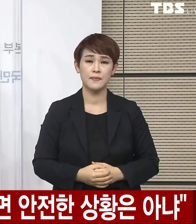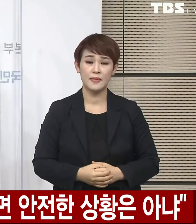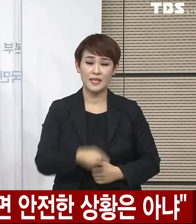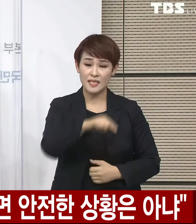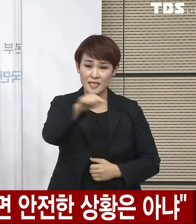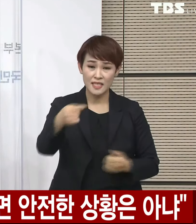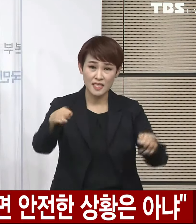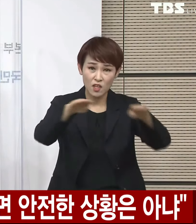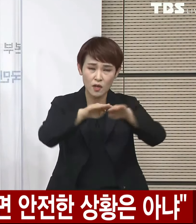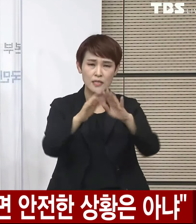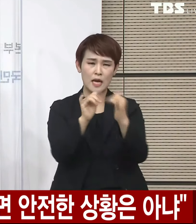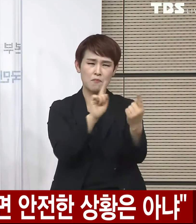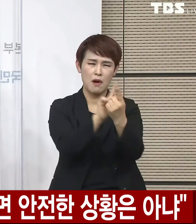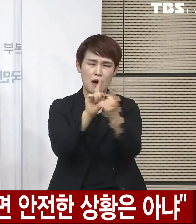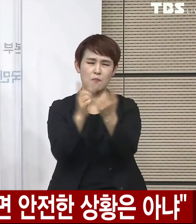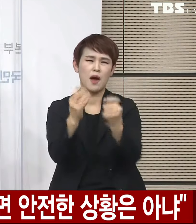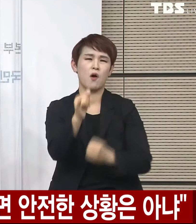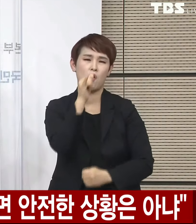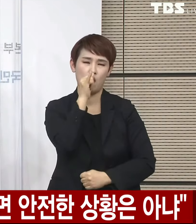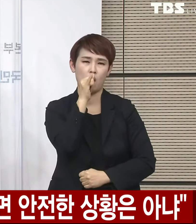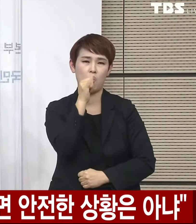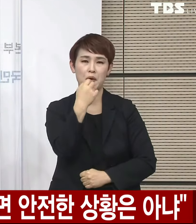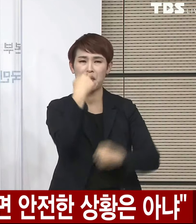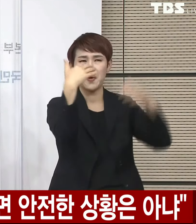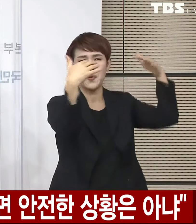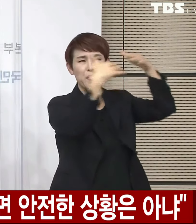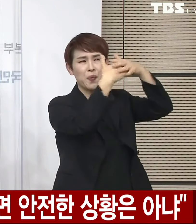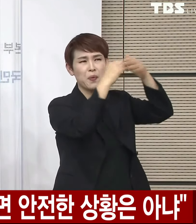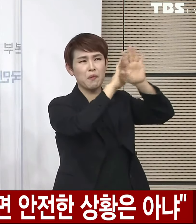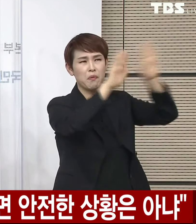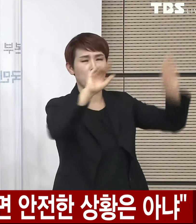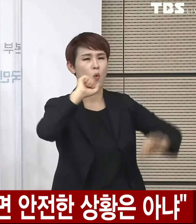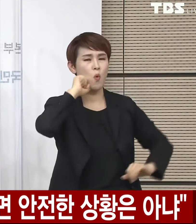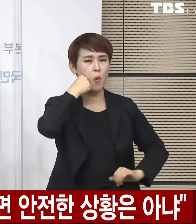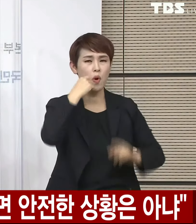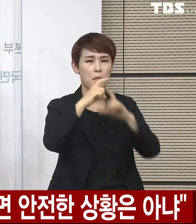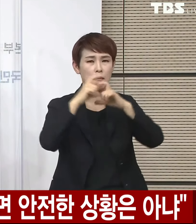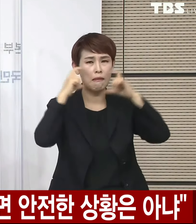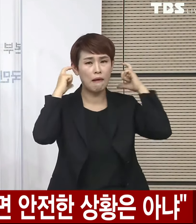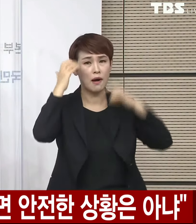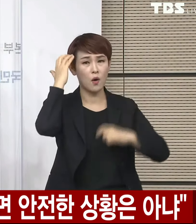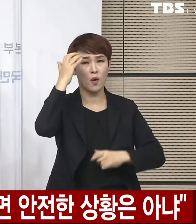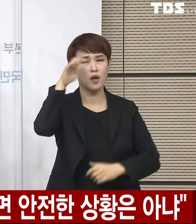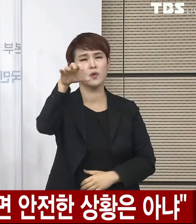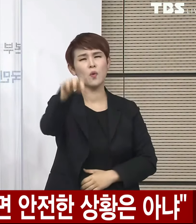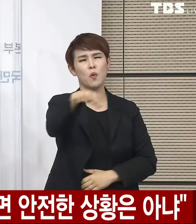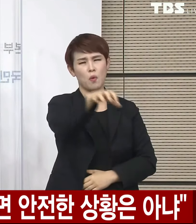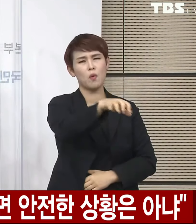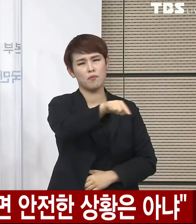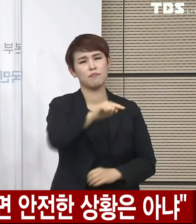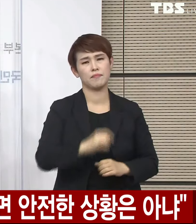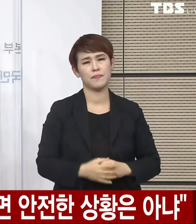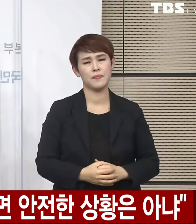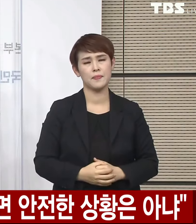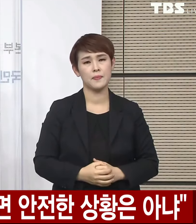시설은 사람 간 접촉이 많고 환기가 어려우며 마스크를 바르게 착용하기 어려운 특성들이